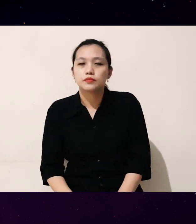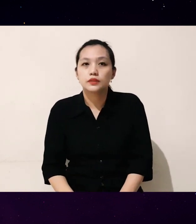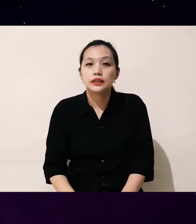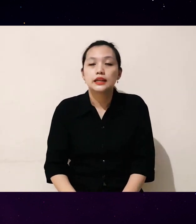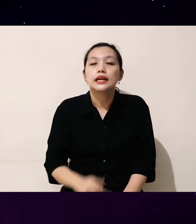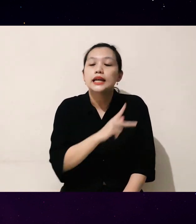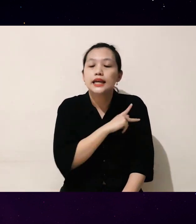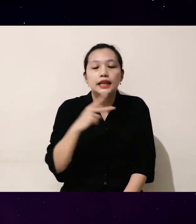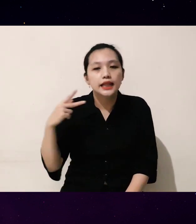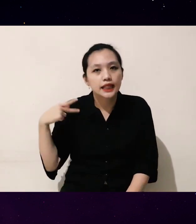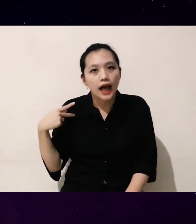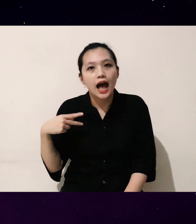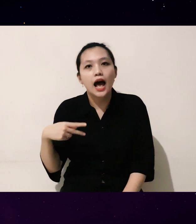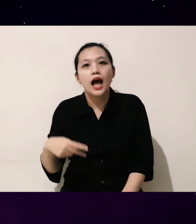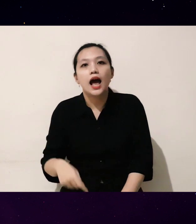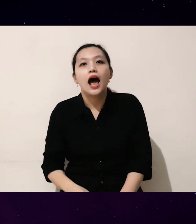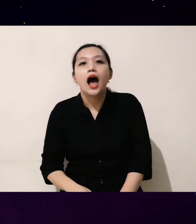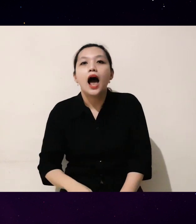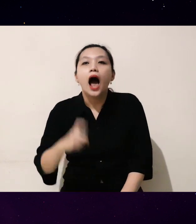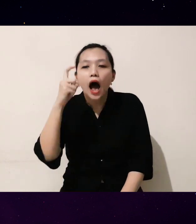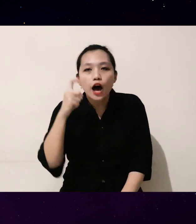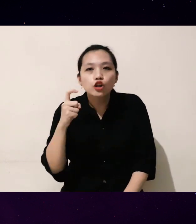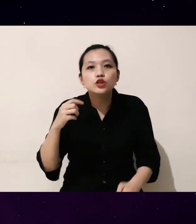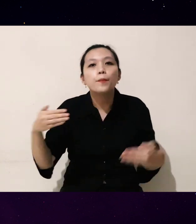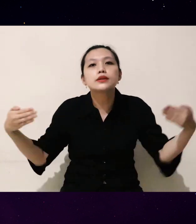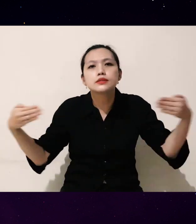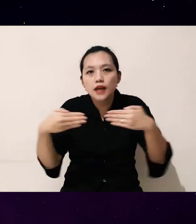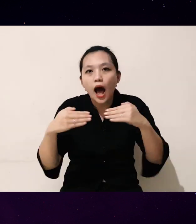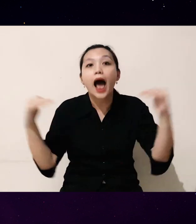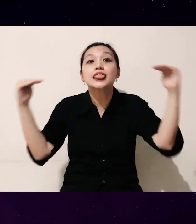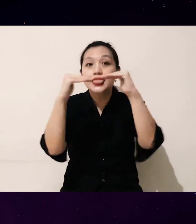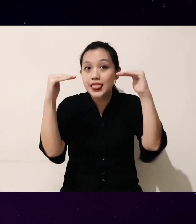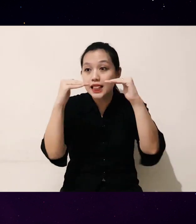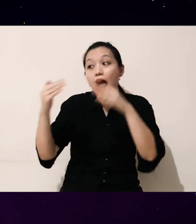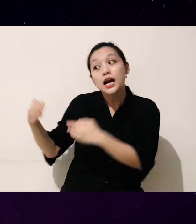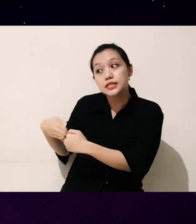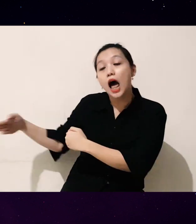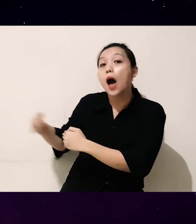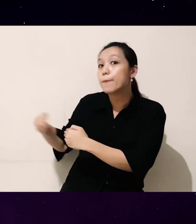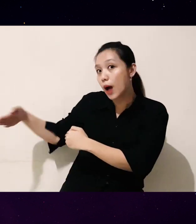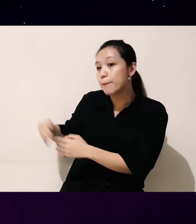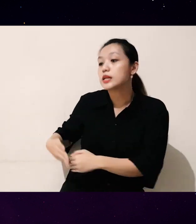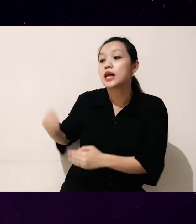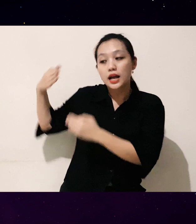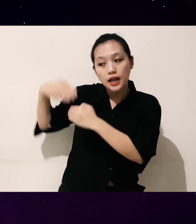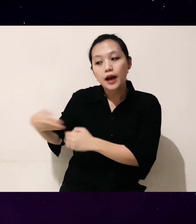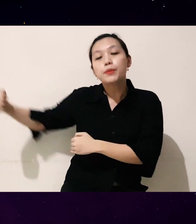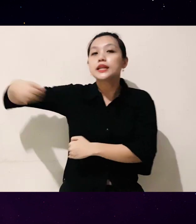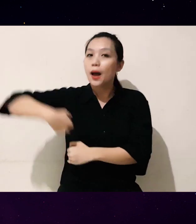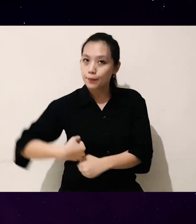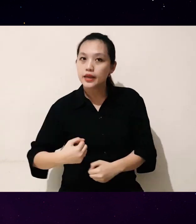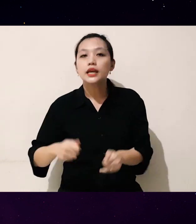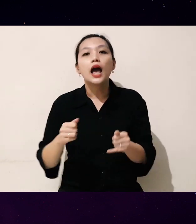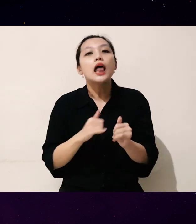lebih daripada apa yang Tuhan mau. Dan Tuhan menjadi pengikut atau yang bertugas mensukseskan apa yang kita ingin